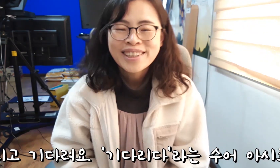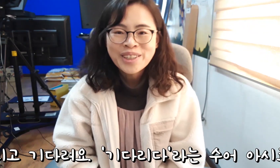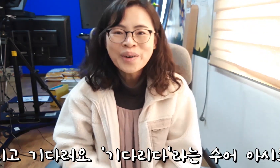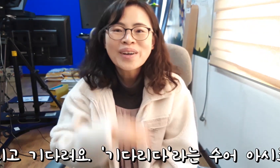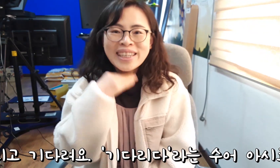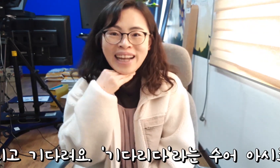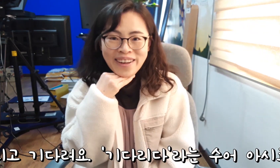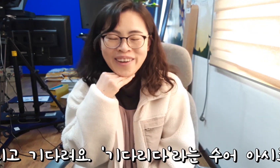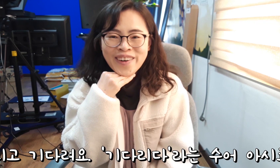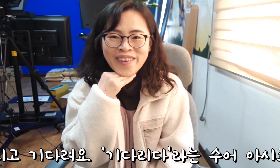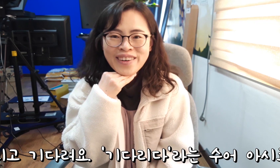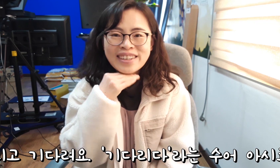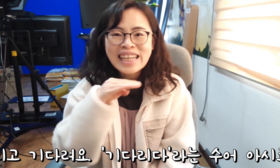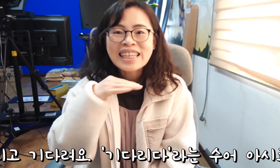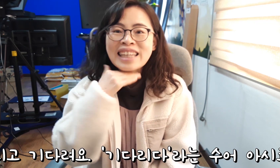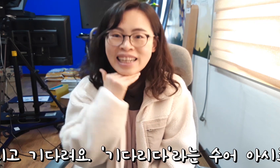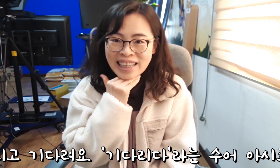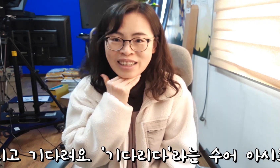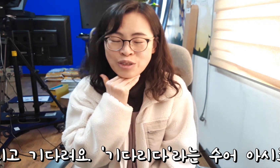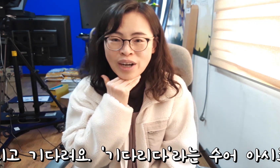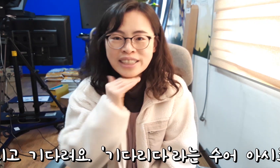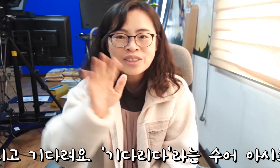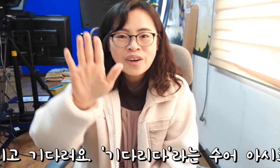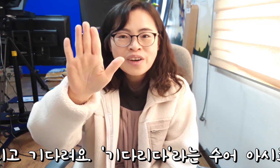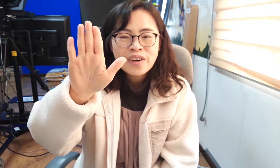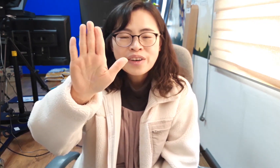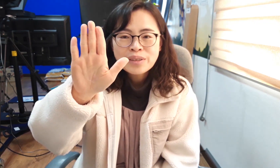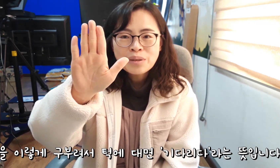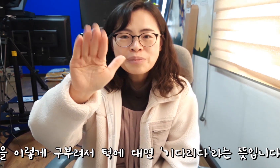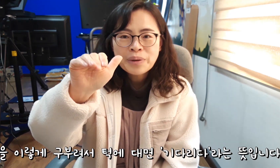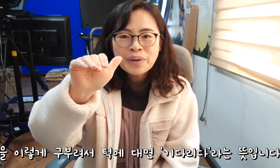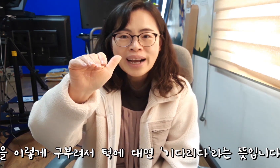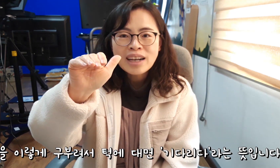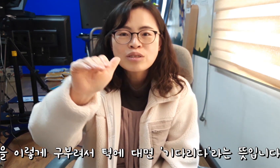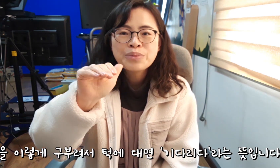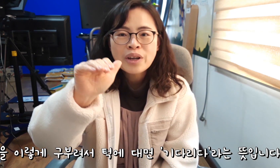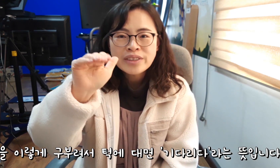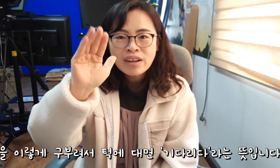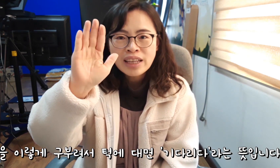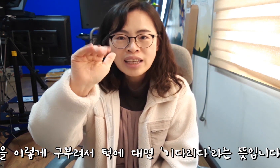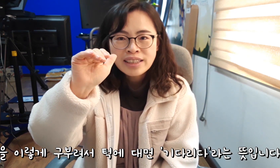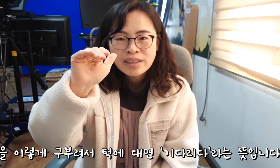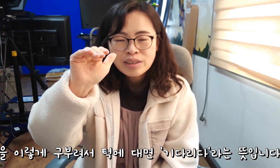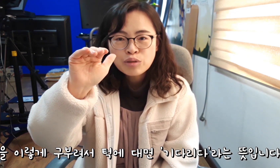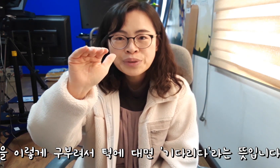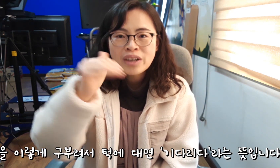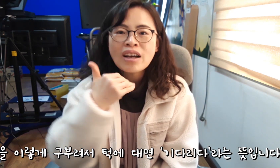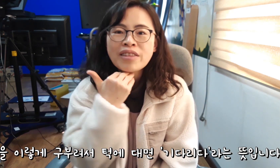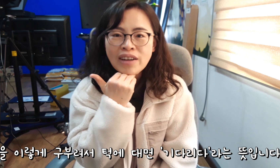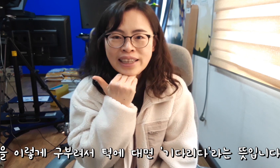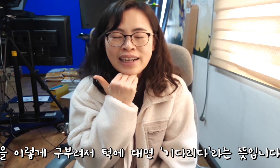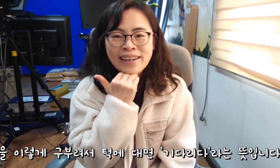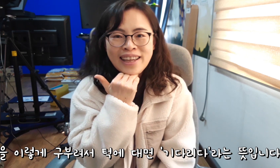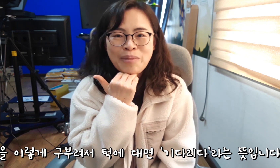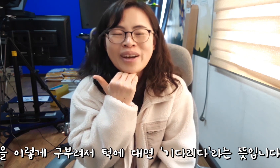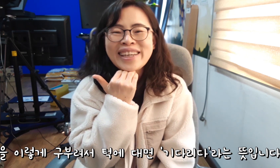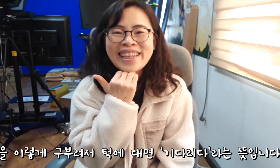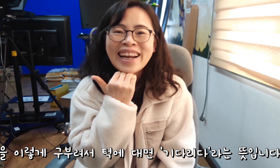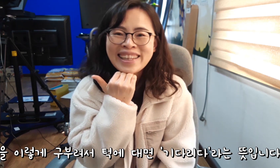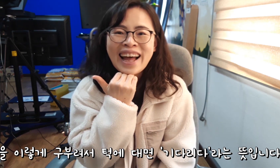그리고 기다려요. 자, 기다리다는 수어 아시죠? 손을 펴고 약간 이렇게 구부려서 턱에다가 이렇게 하면 기다리다